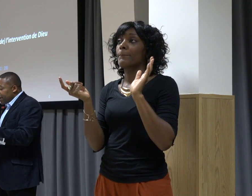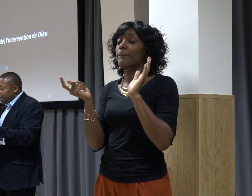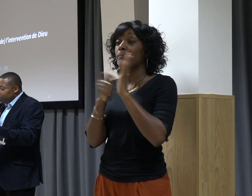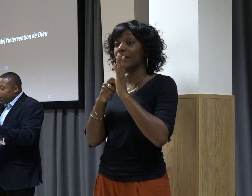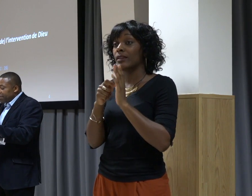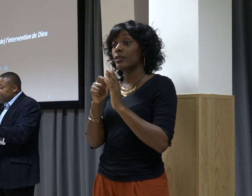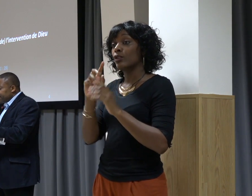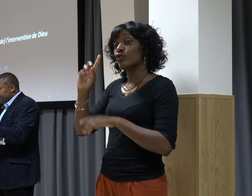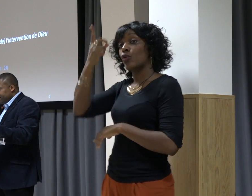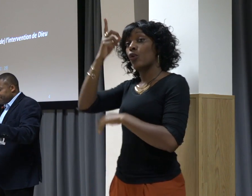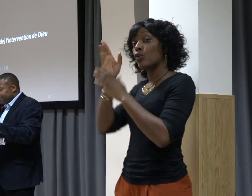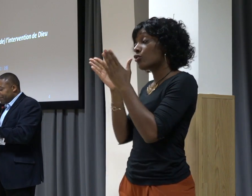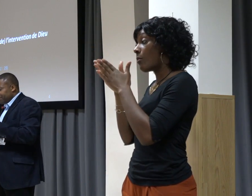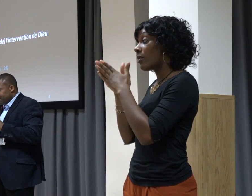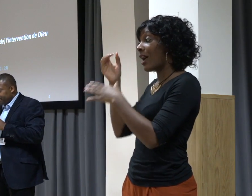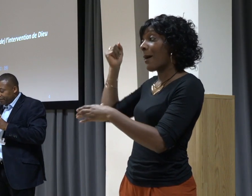demande à Abraham de partir.